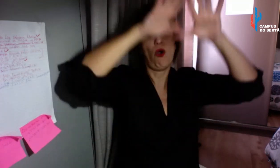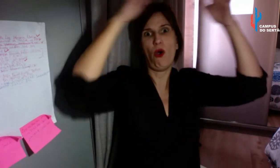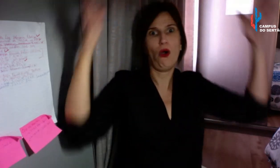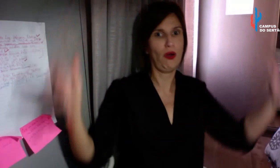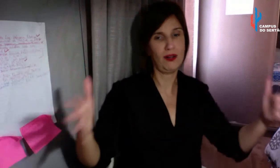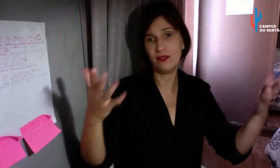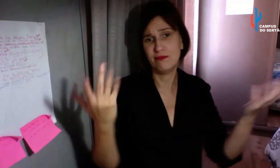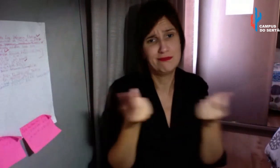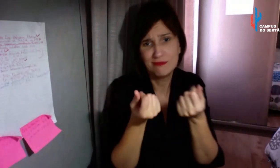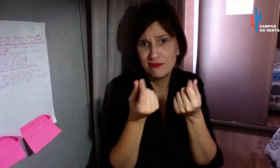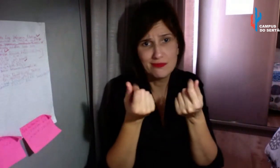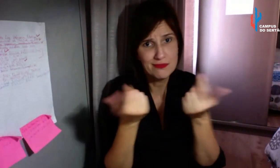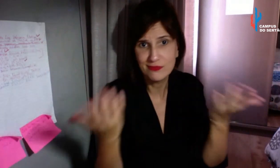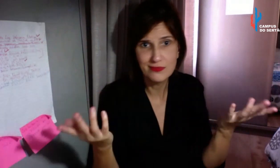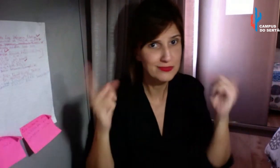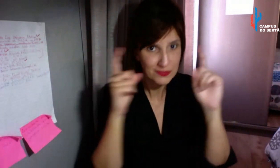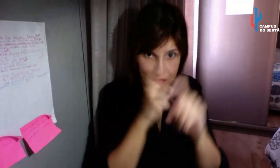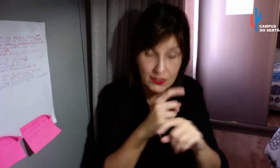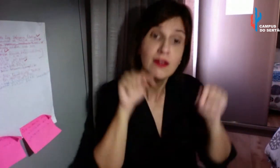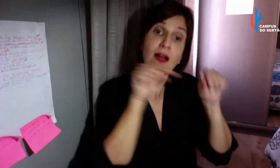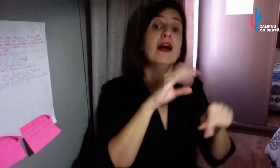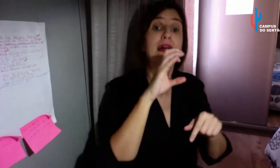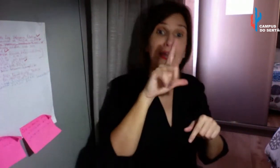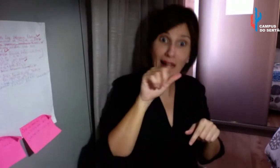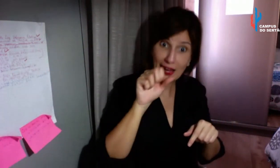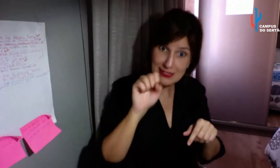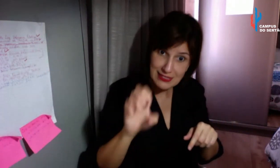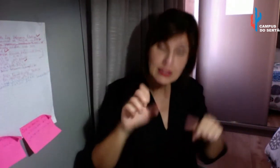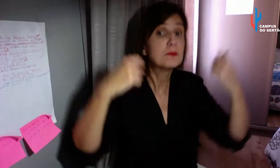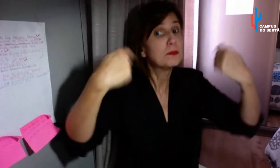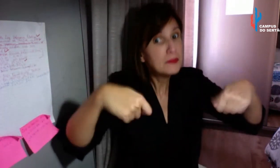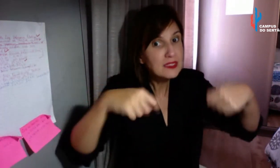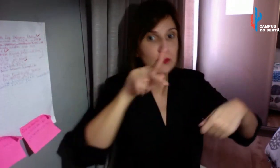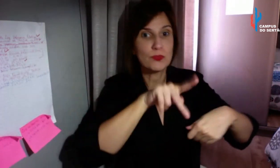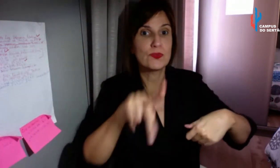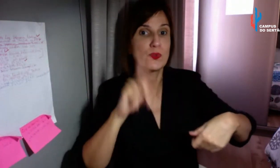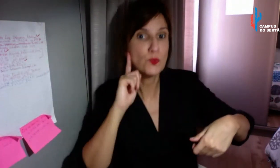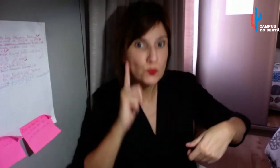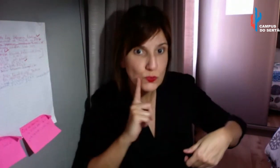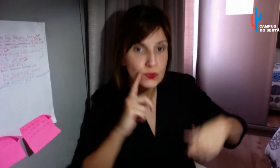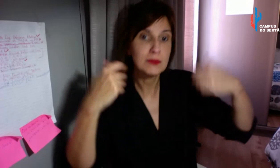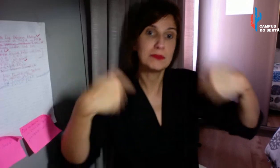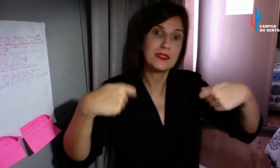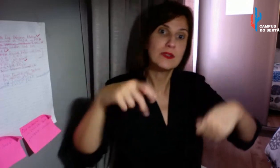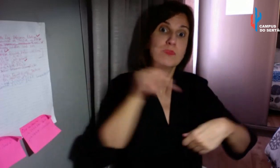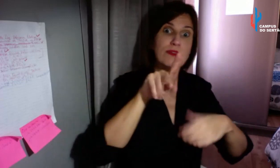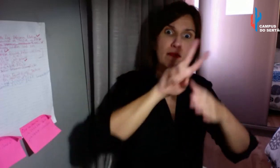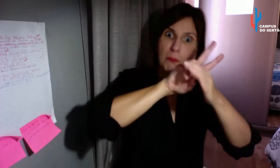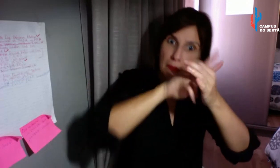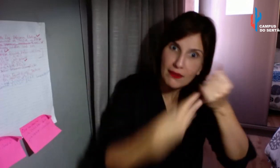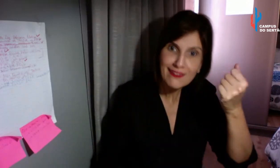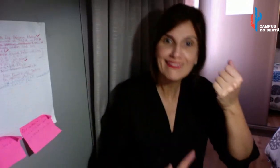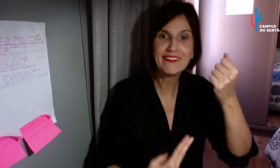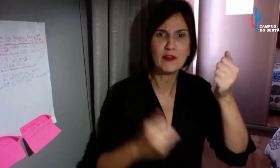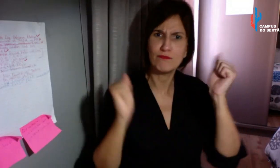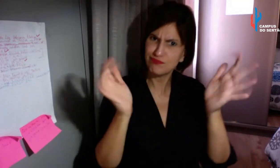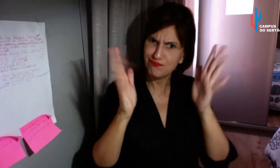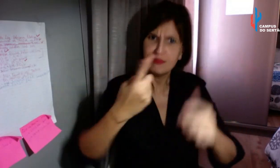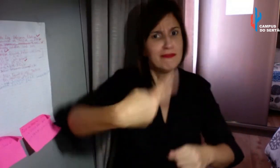terceiro ano, não necessariamente a construção de uma escola, se isso não é algo possível pelo orçamento